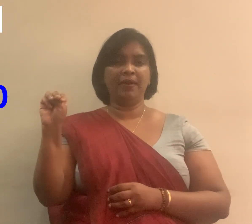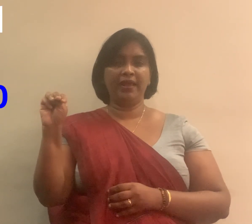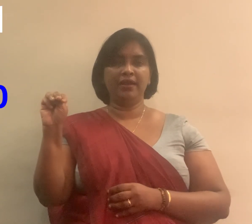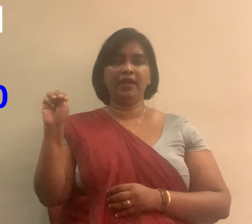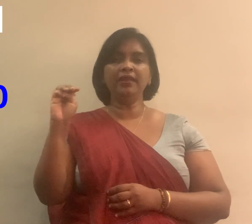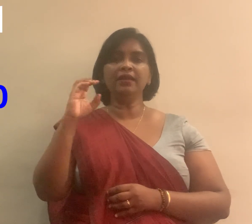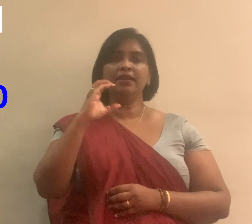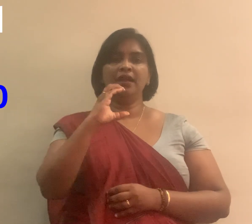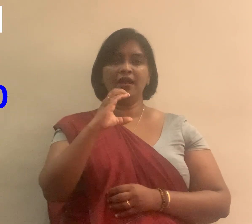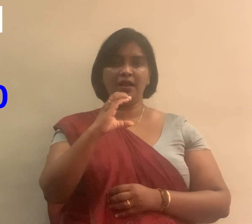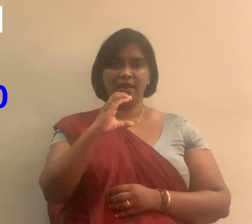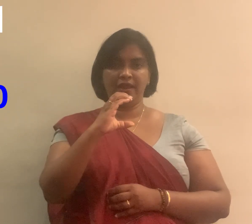අල්මයන්නයි ආයන්න.